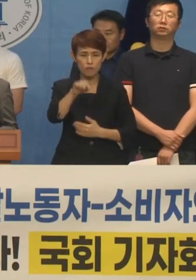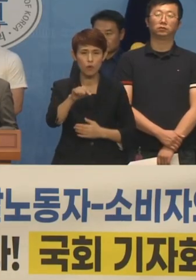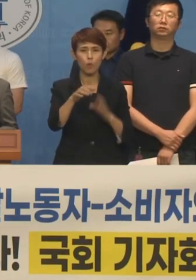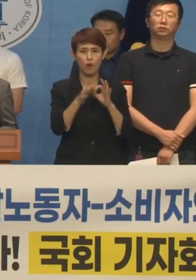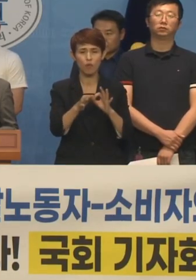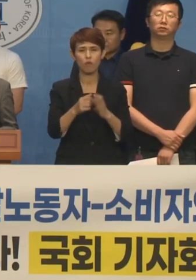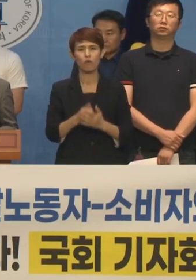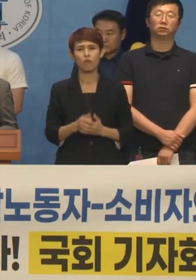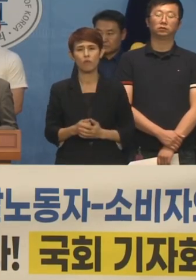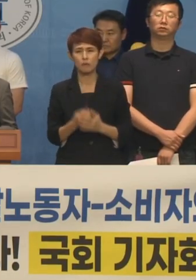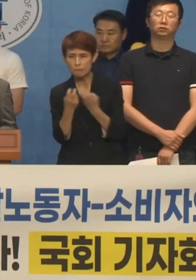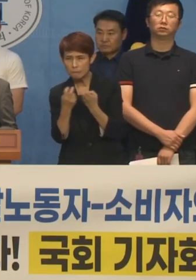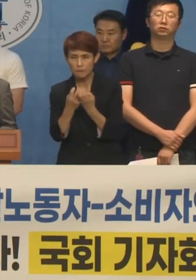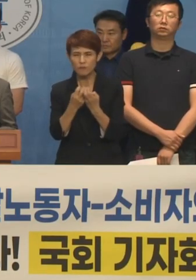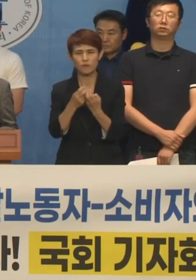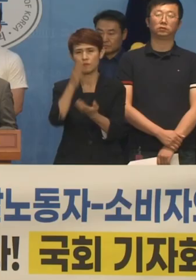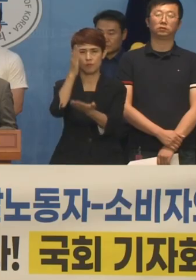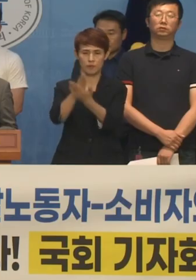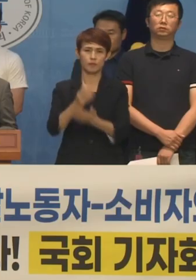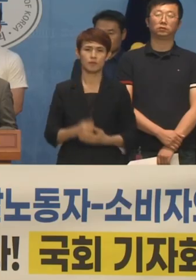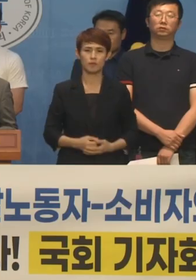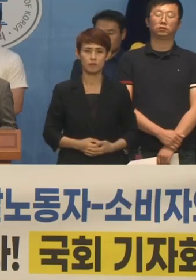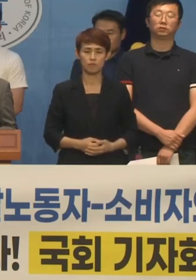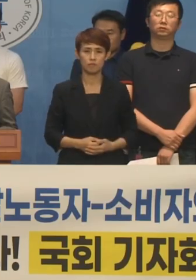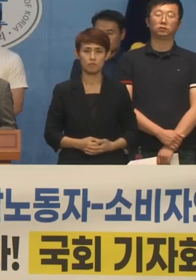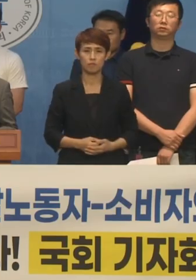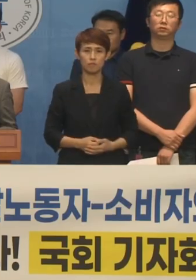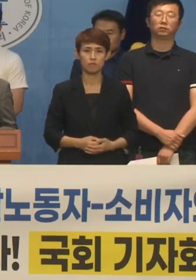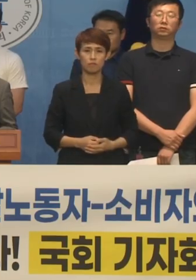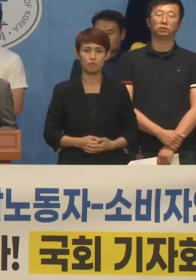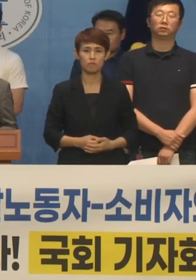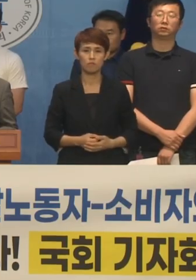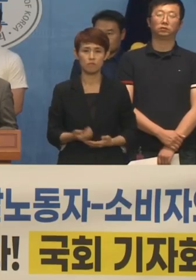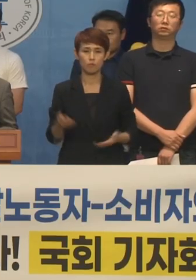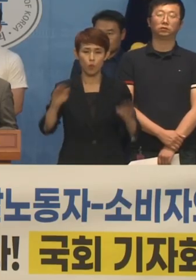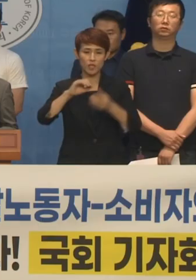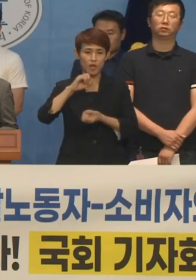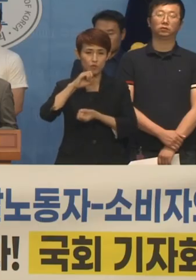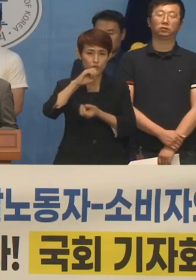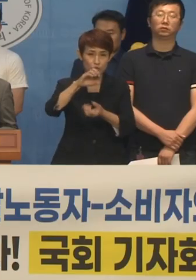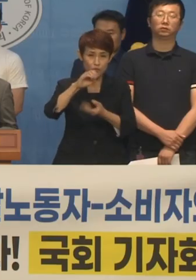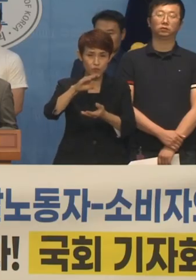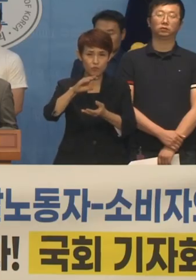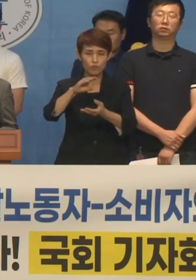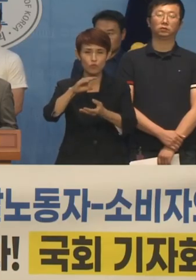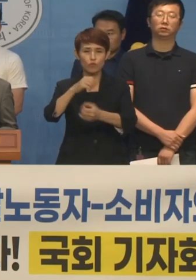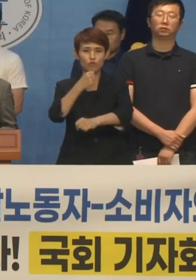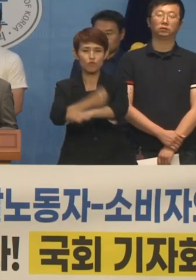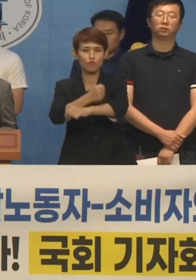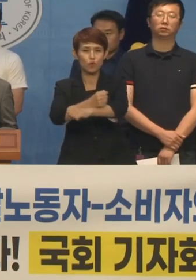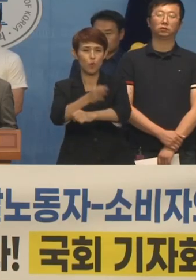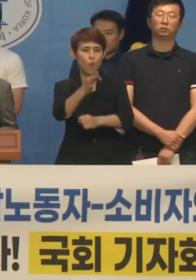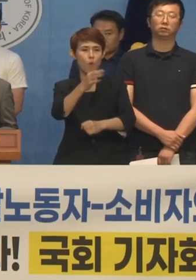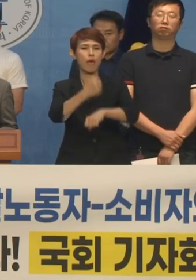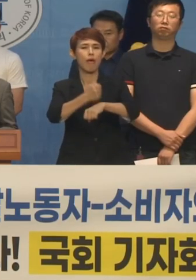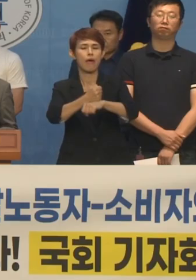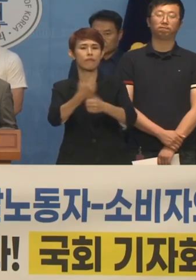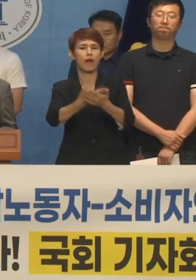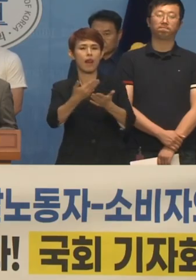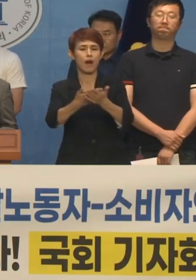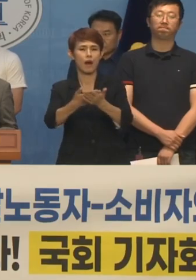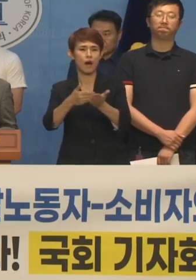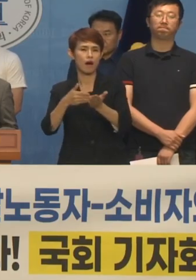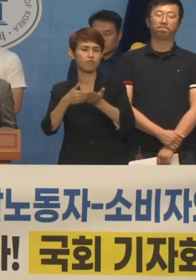행위는 중단해야 합니다. 최근 포장 주문에까지 중개 수수료를 부과하겠다는